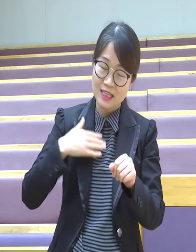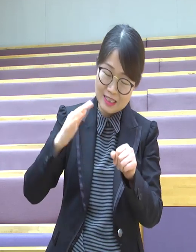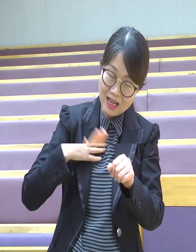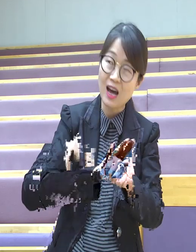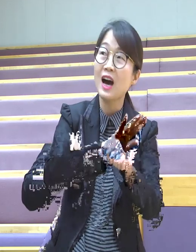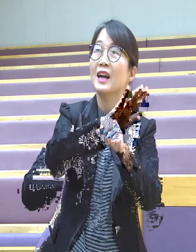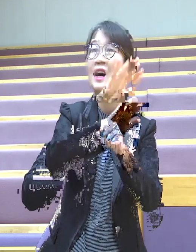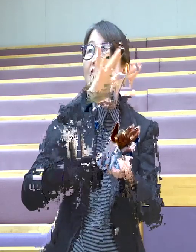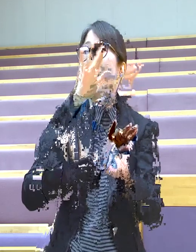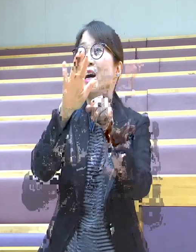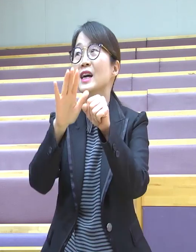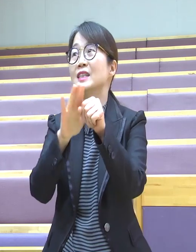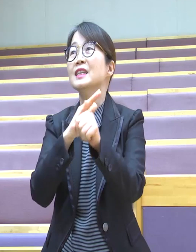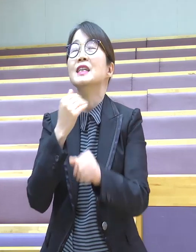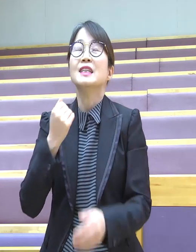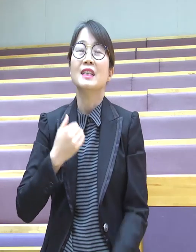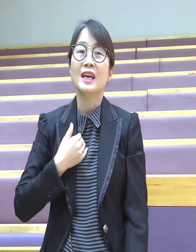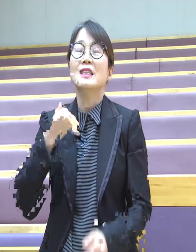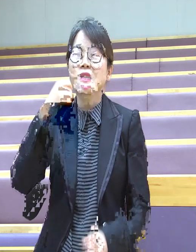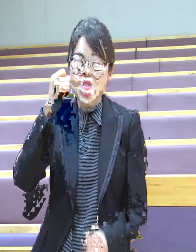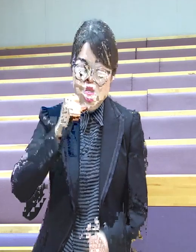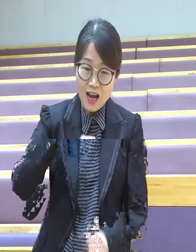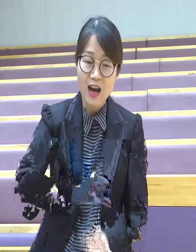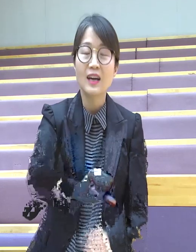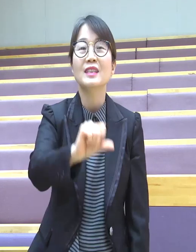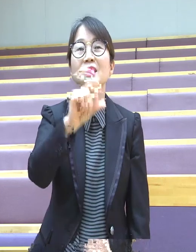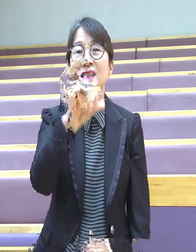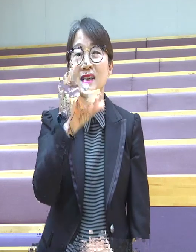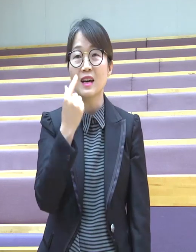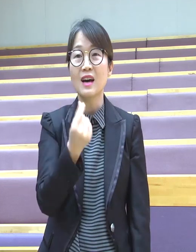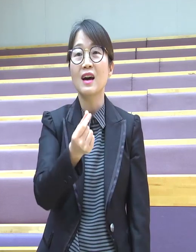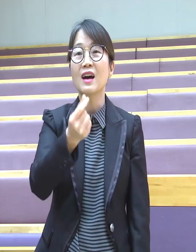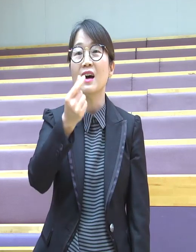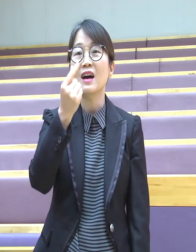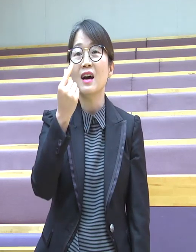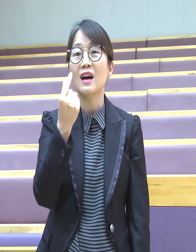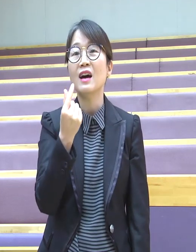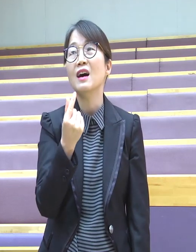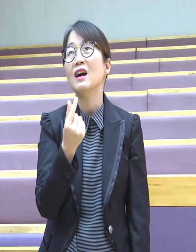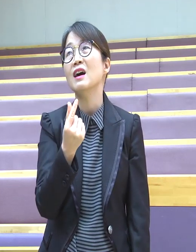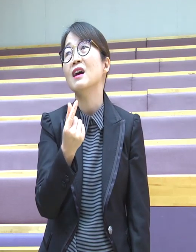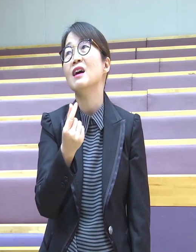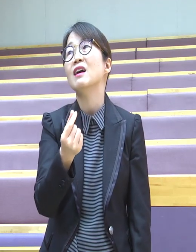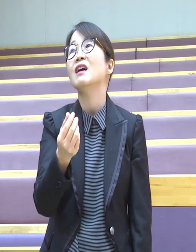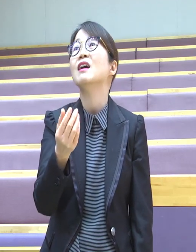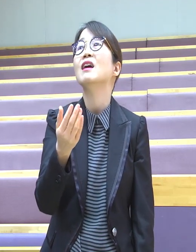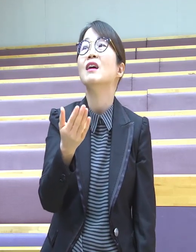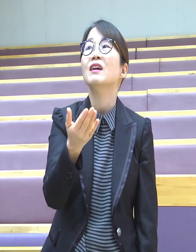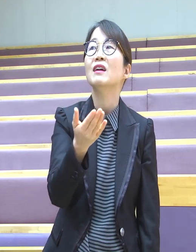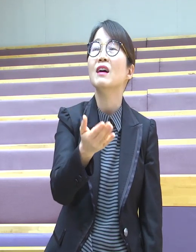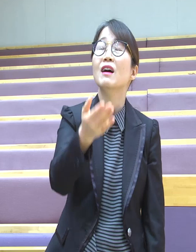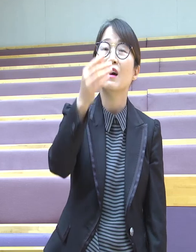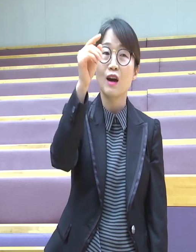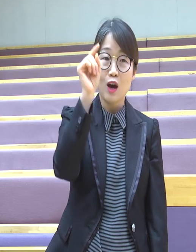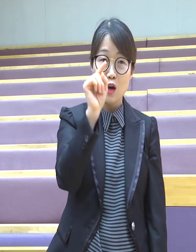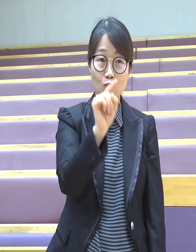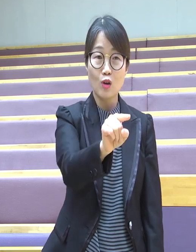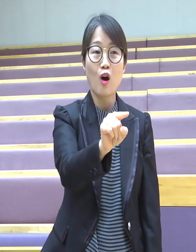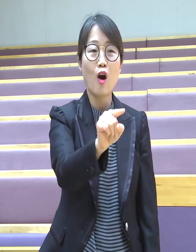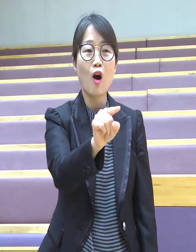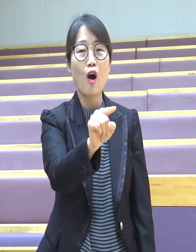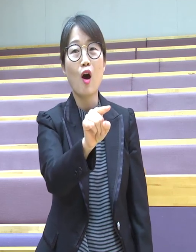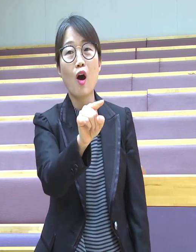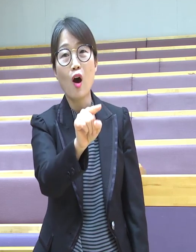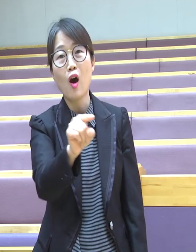아들이라, 나의 사랑하는 내 아들이라. 우리 다시 한 번 더. 너는